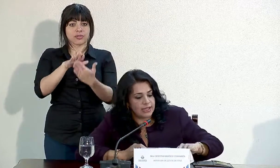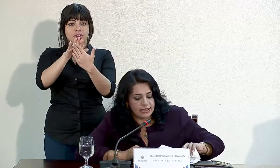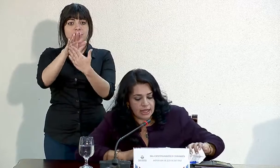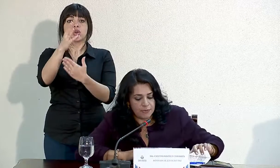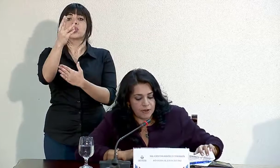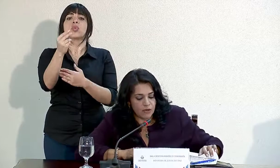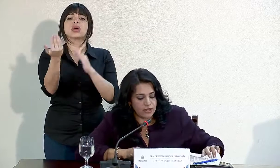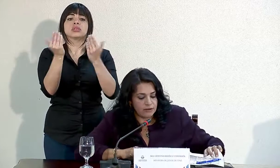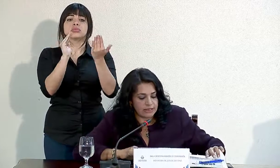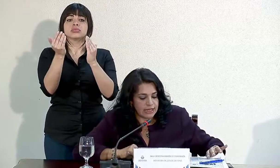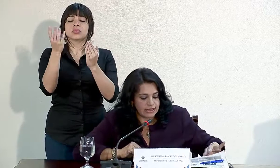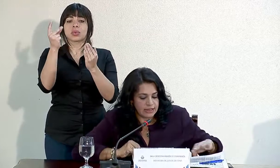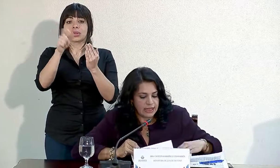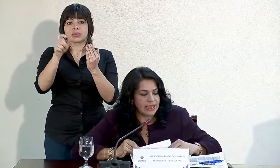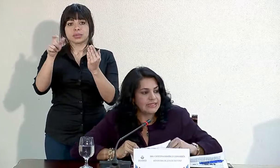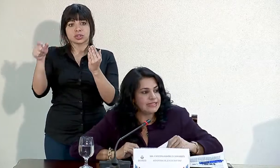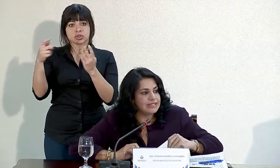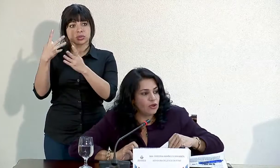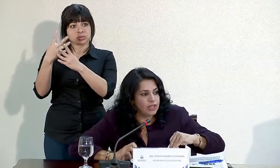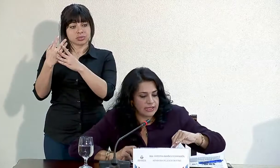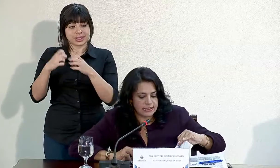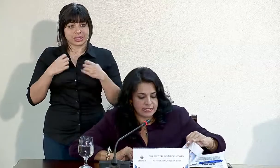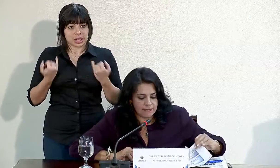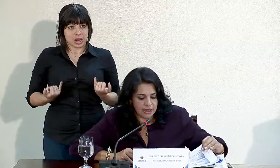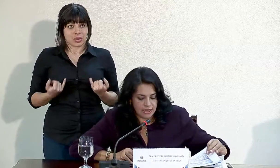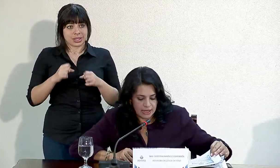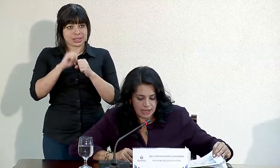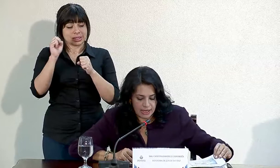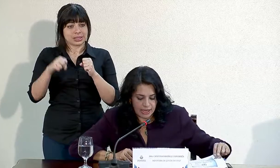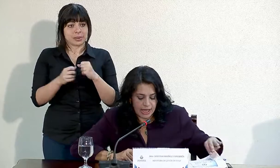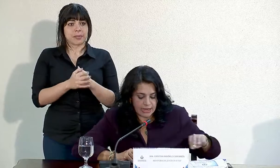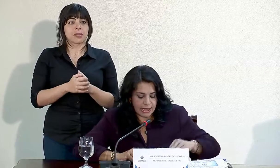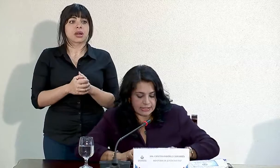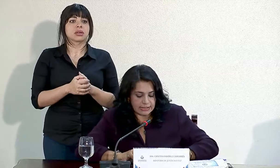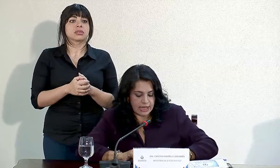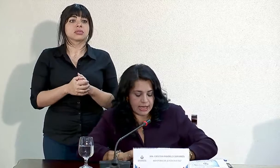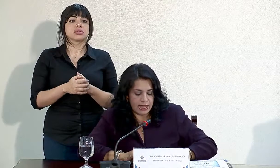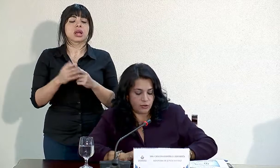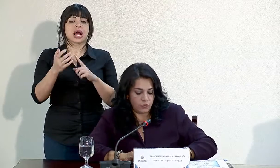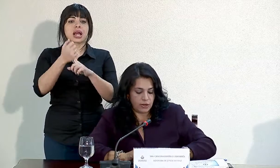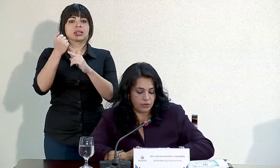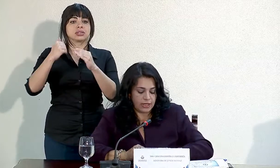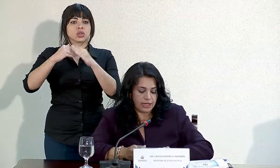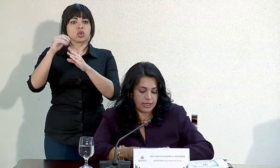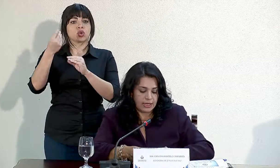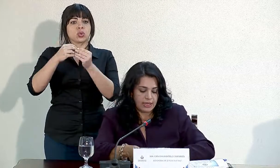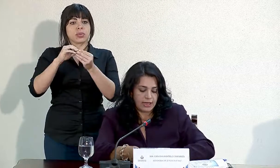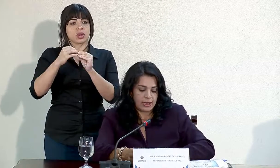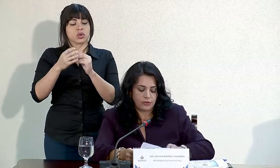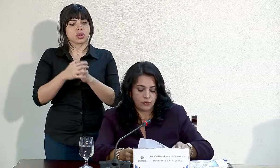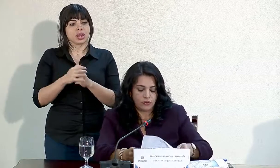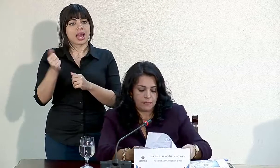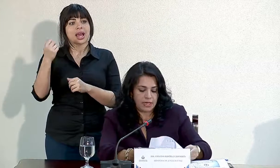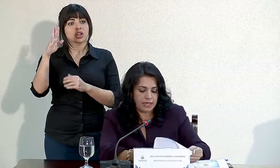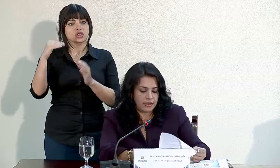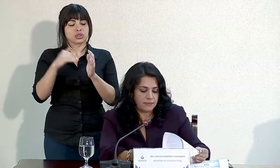con la cantidad de privados de libertad que existen hoy en el sistema, que alcanza al número de